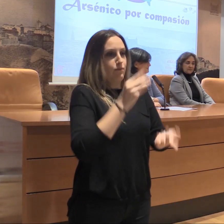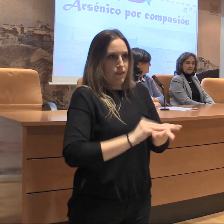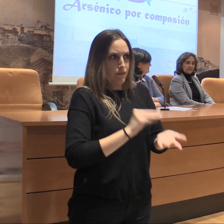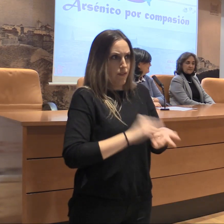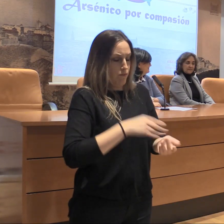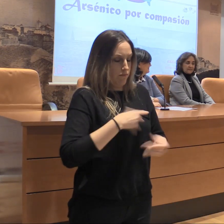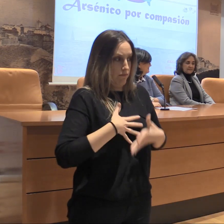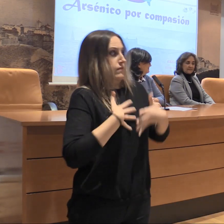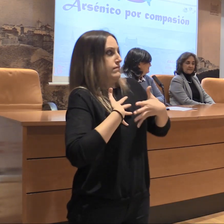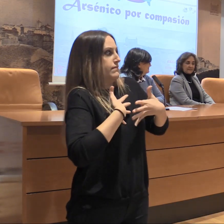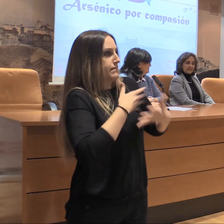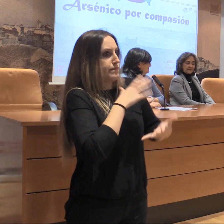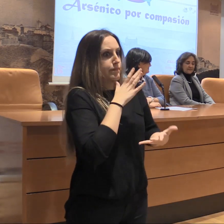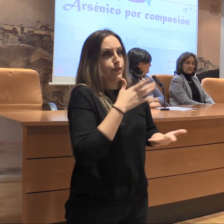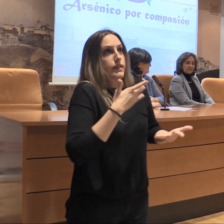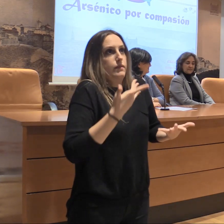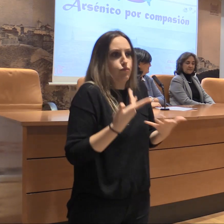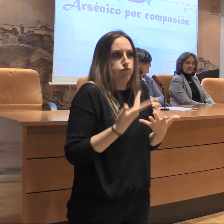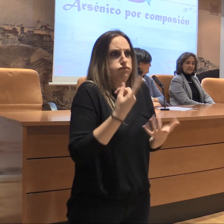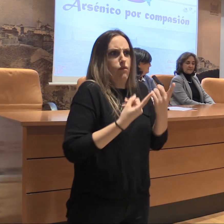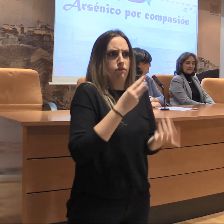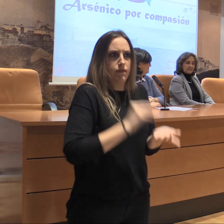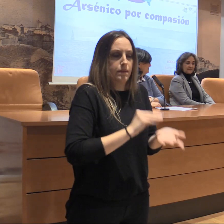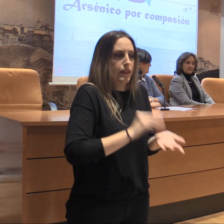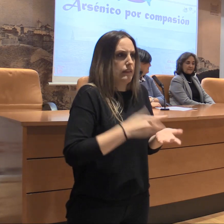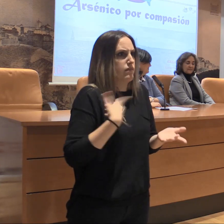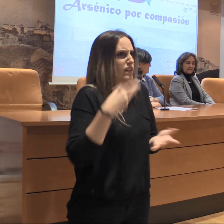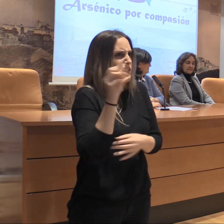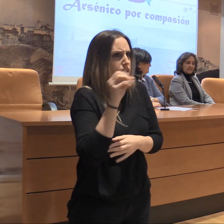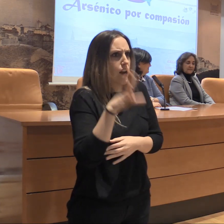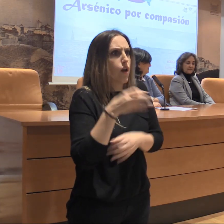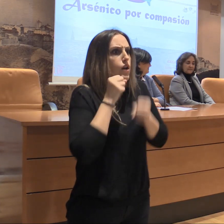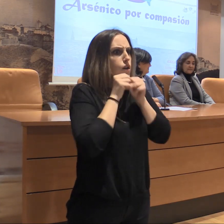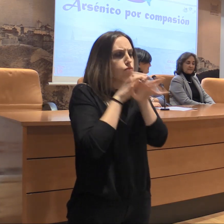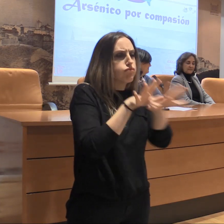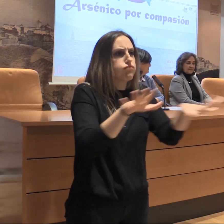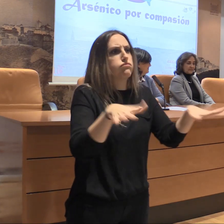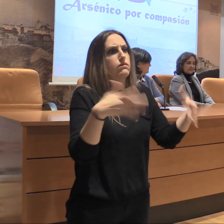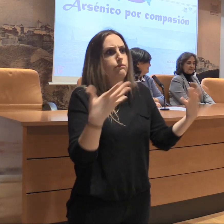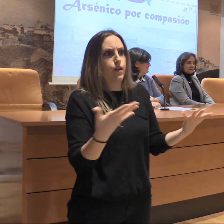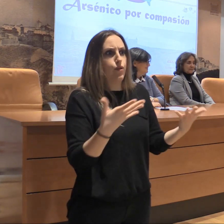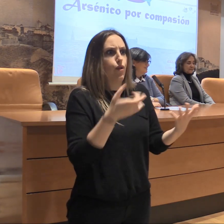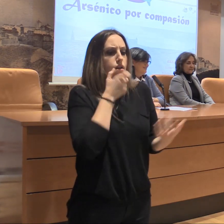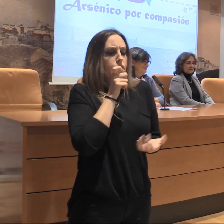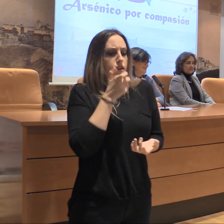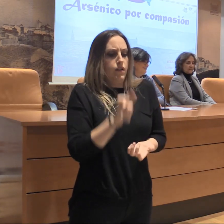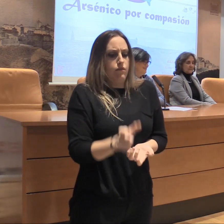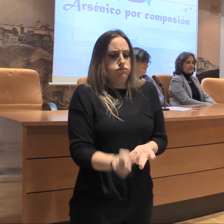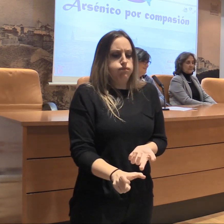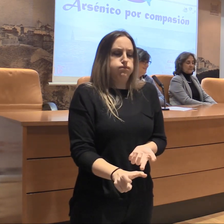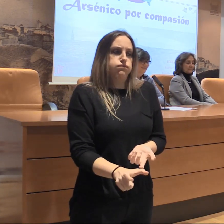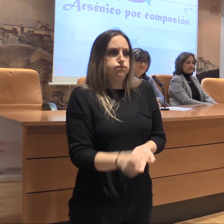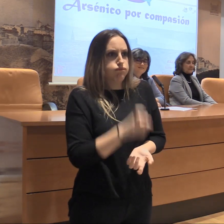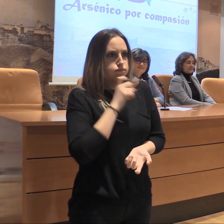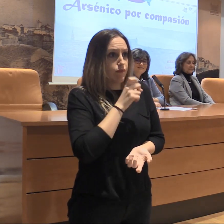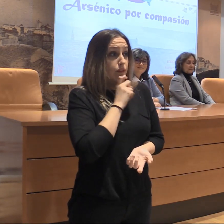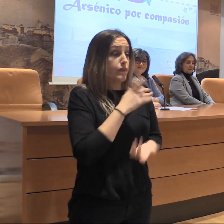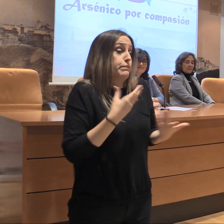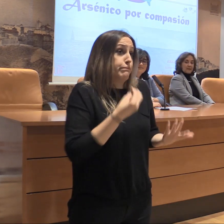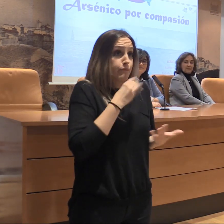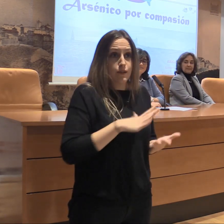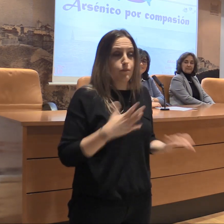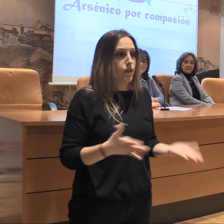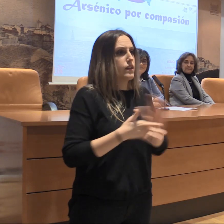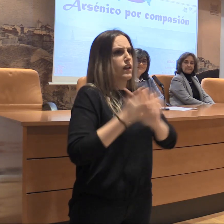porque a veces, en ocasiones, estas charlas, aunque son divulgativas, pero tienen un vocabulario a veces un poquito complicado. Bueno, pues